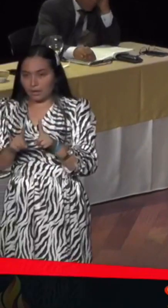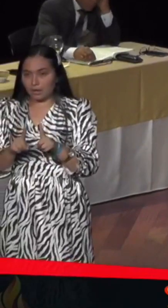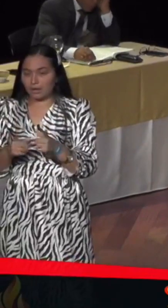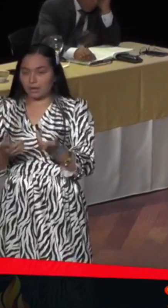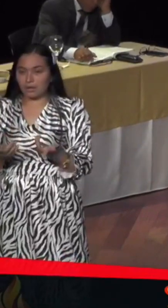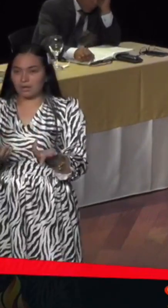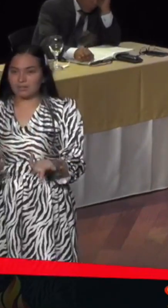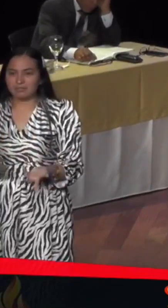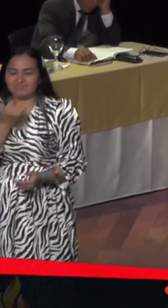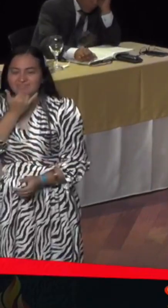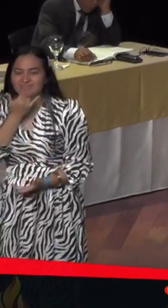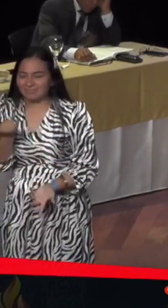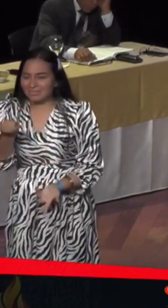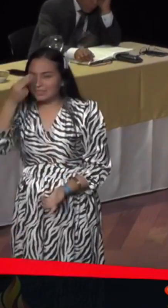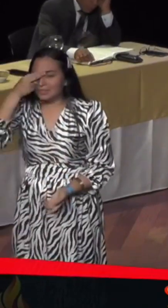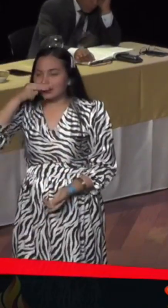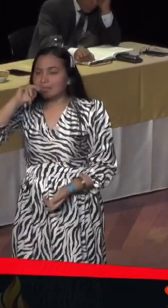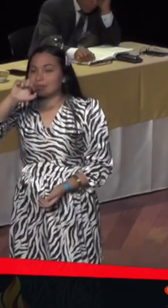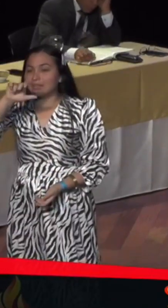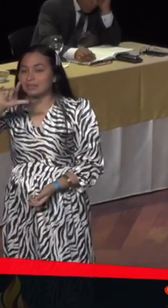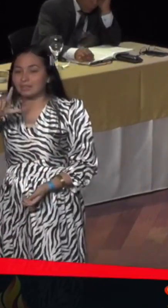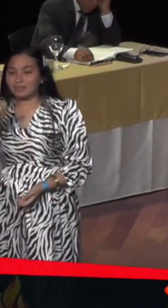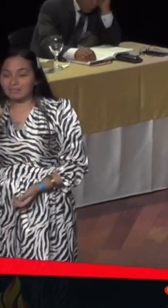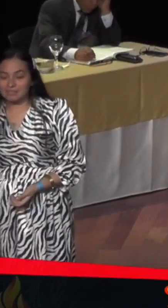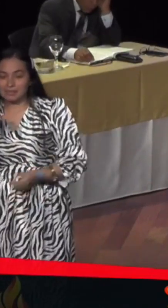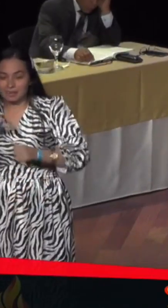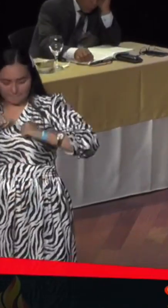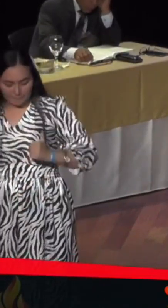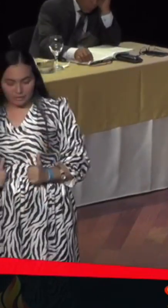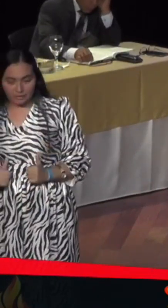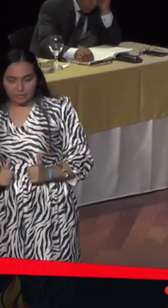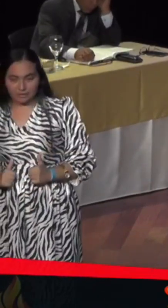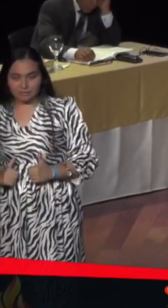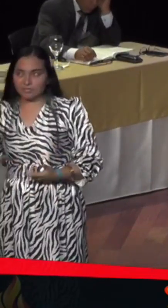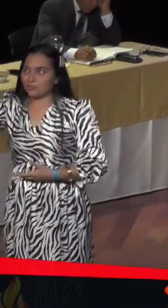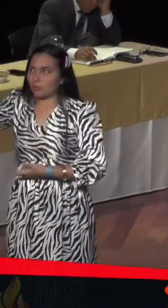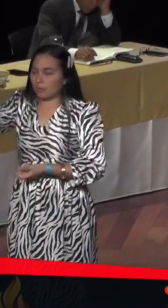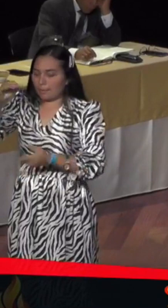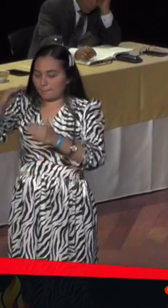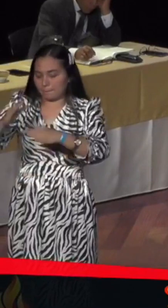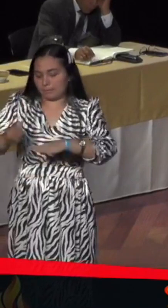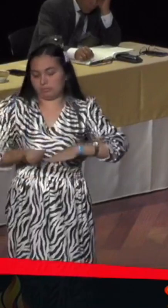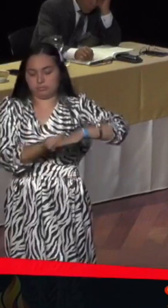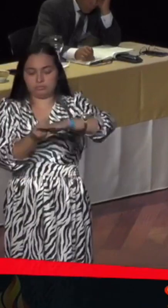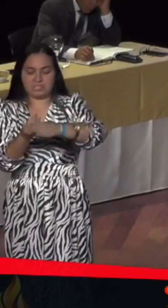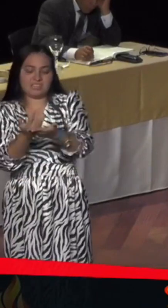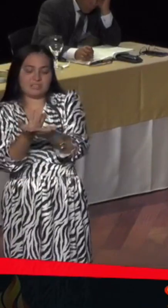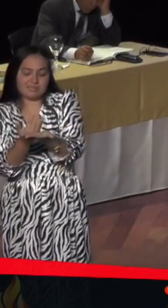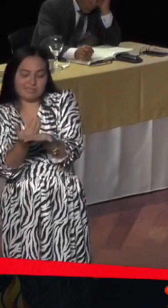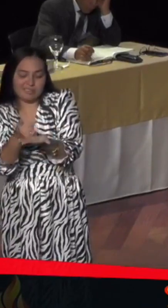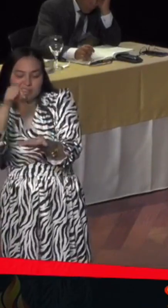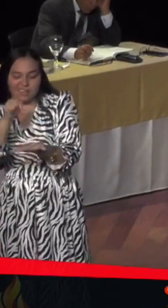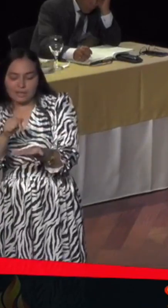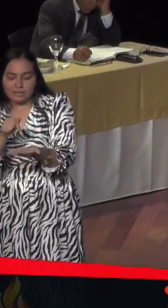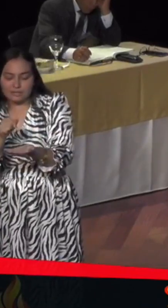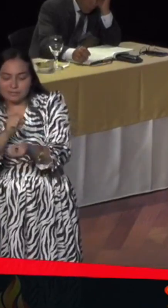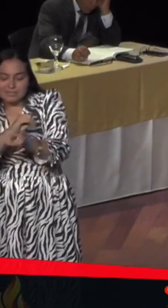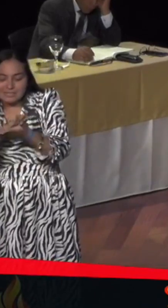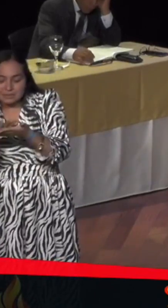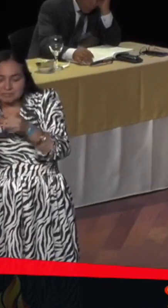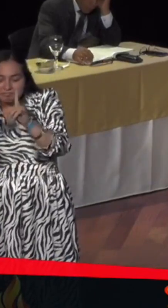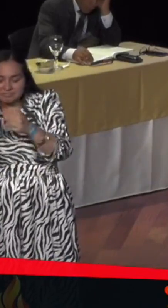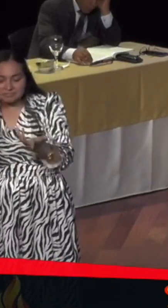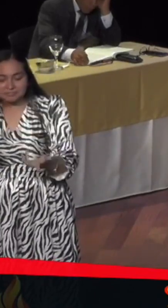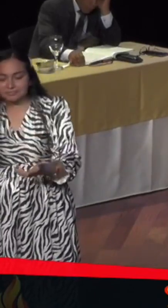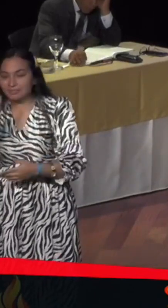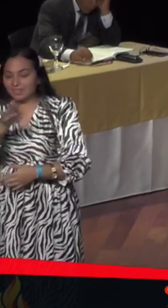santidad en el lugar que Dios había destinado como sagrado. Cuando yo veo la palabra de Dios y todo hombre que ha sido